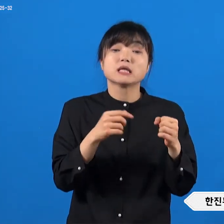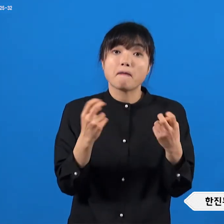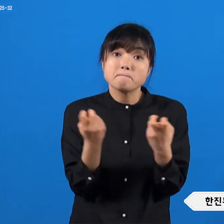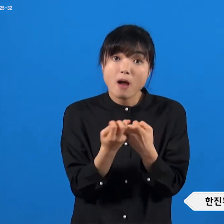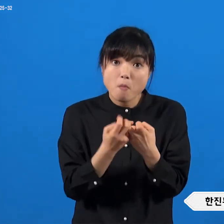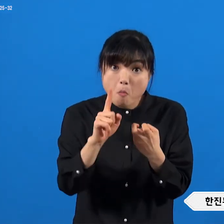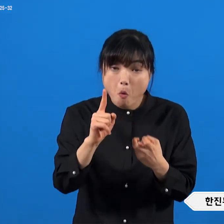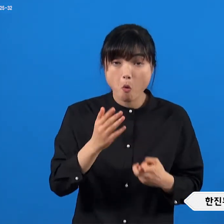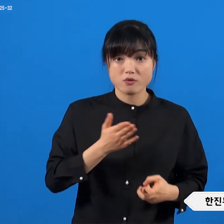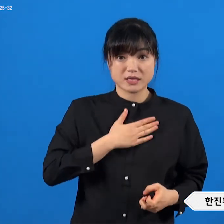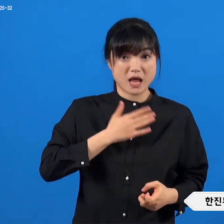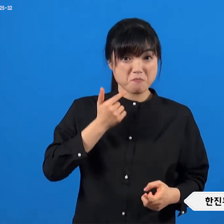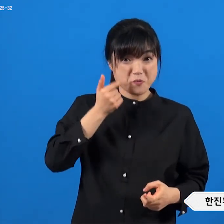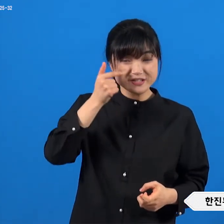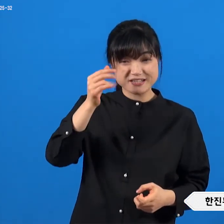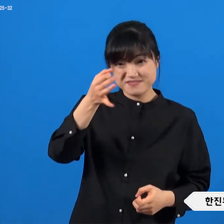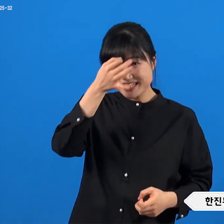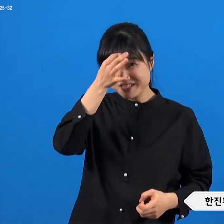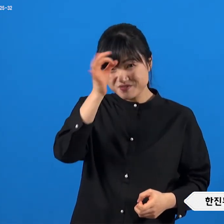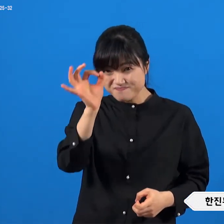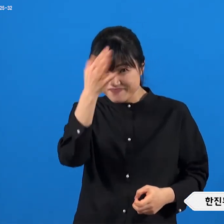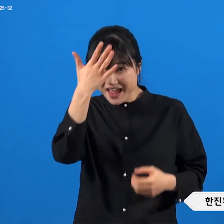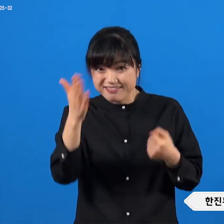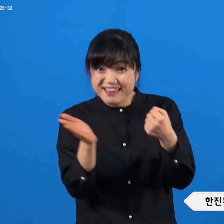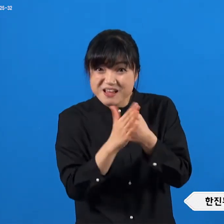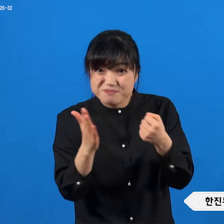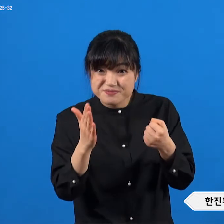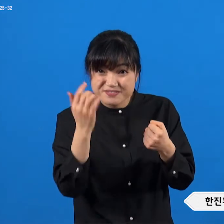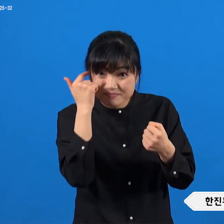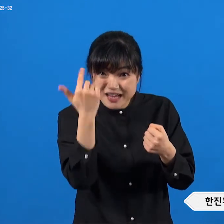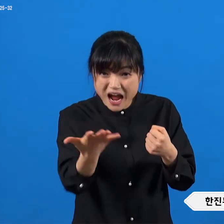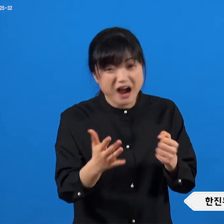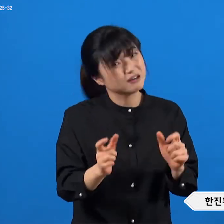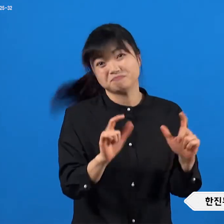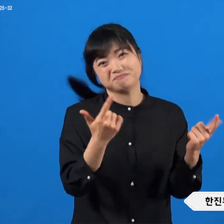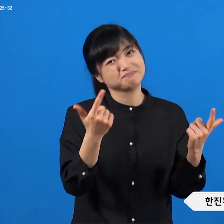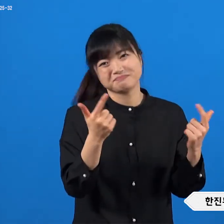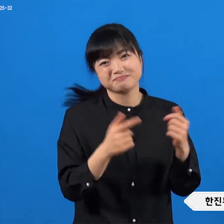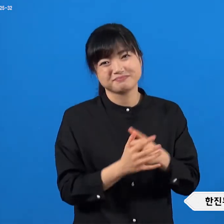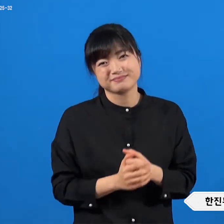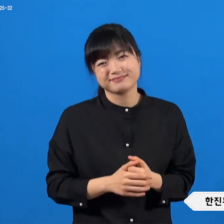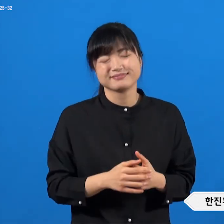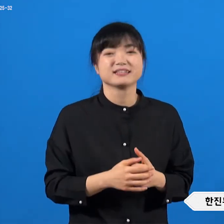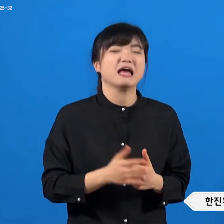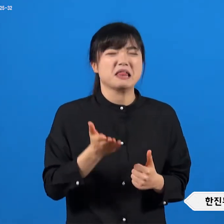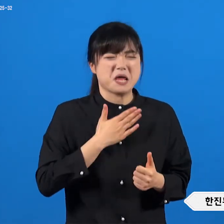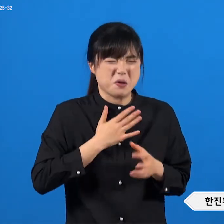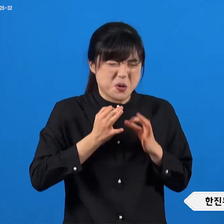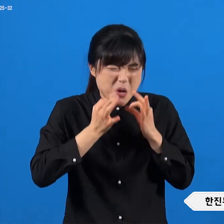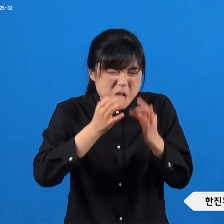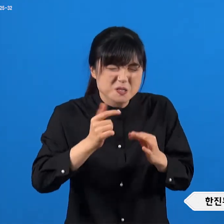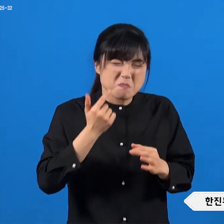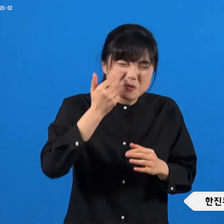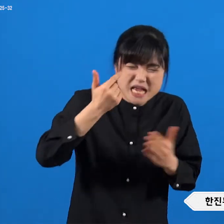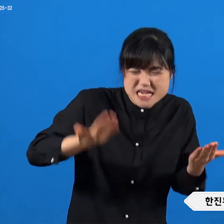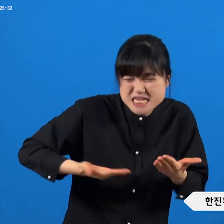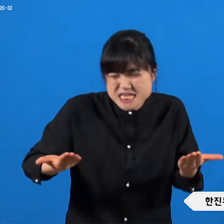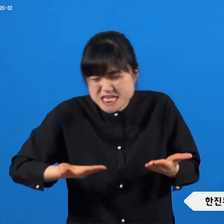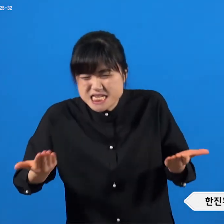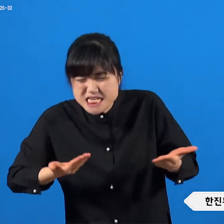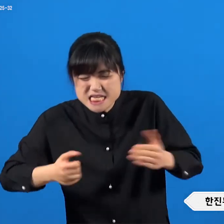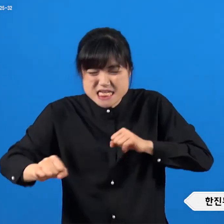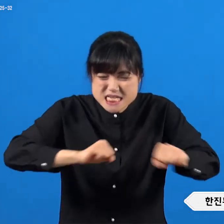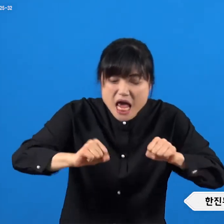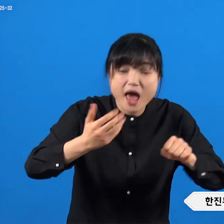것이 목사인 저가 뭘 잘해서 그렇습니까? 제가 아무리 열심히 목회를